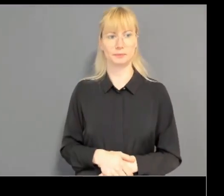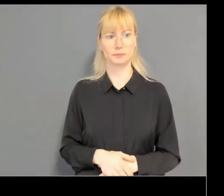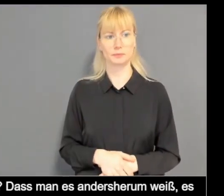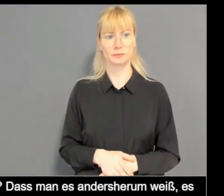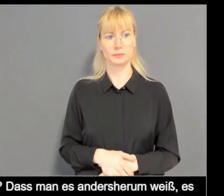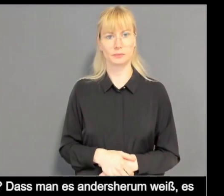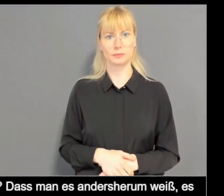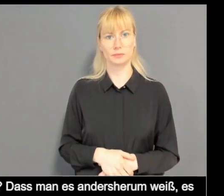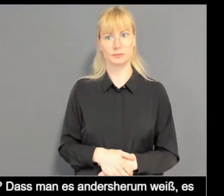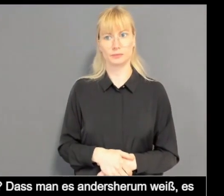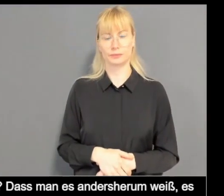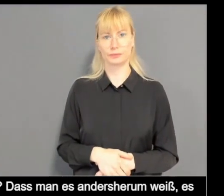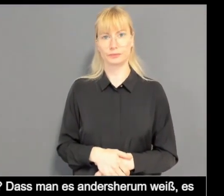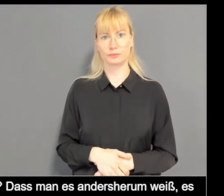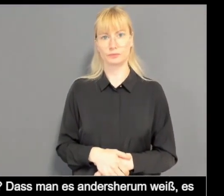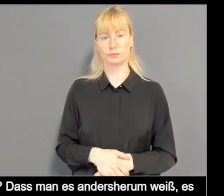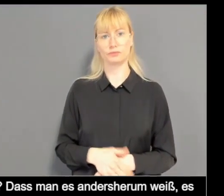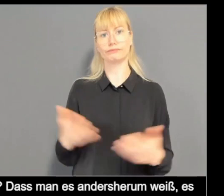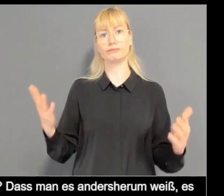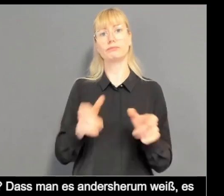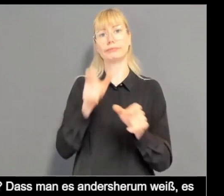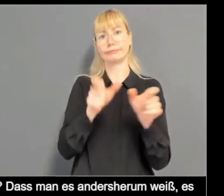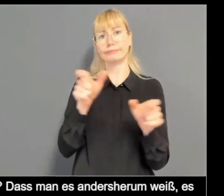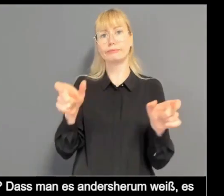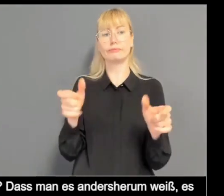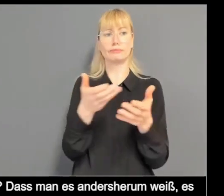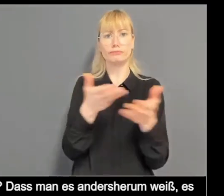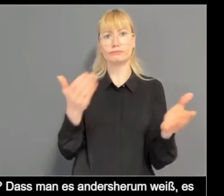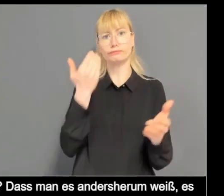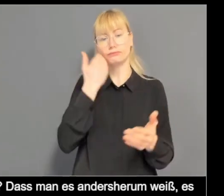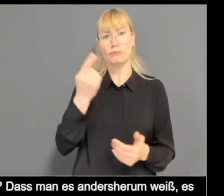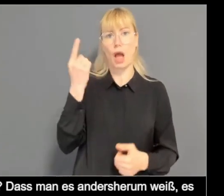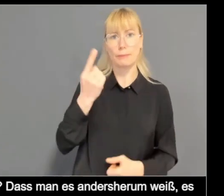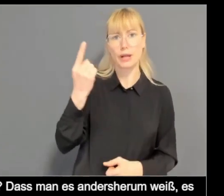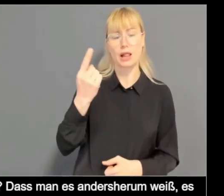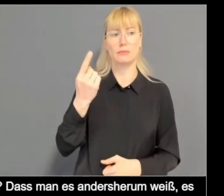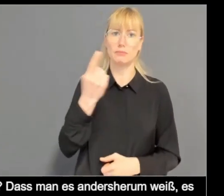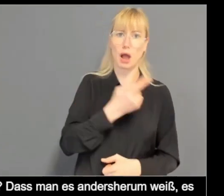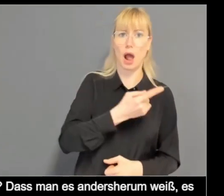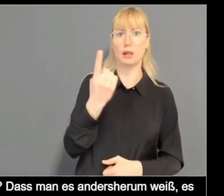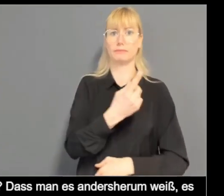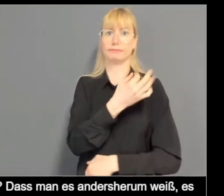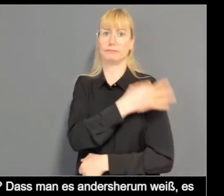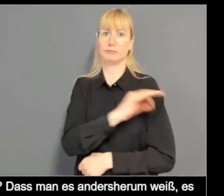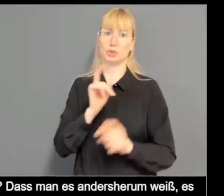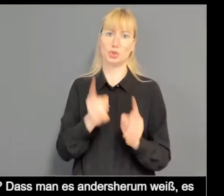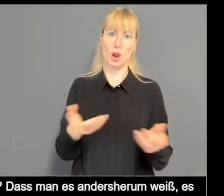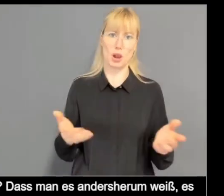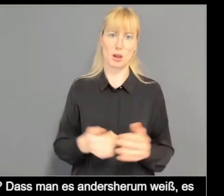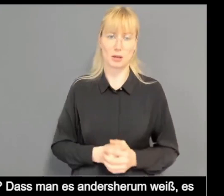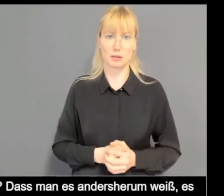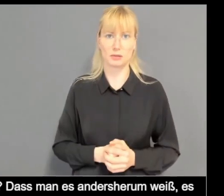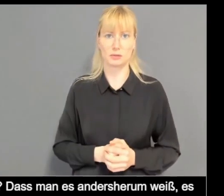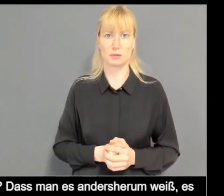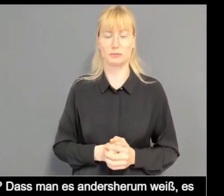zum 2.4. Insgesamt abschließend von meiner Seite noch einmal der dringende Appell an die Bürgerinnen und Bürger von